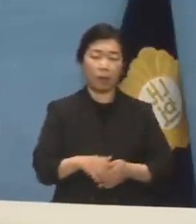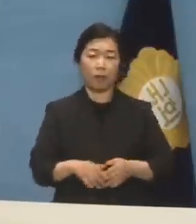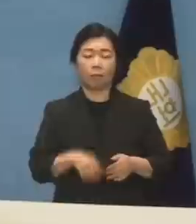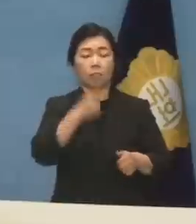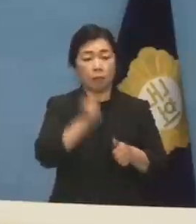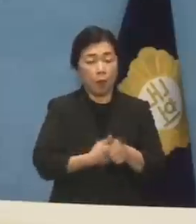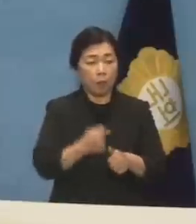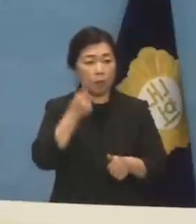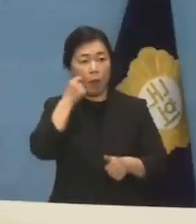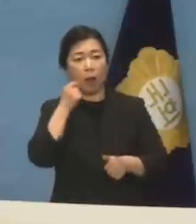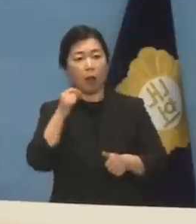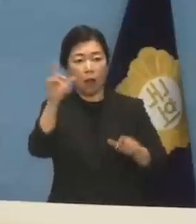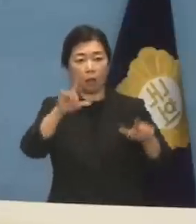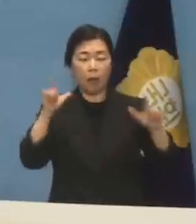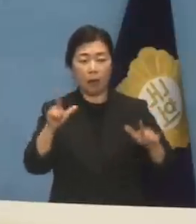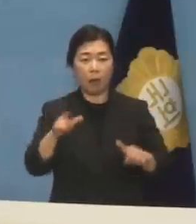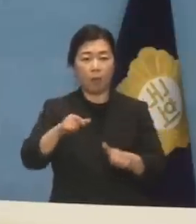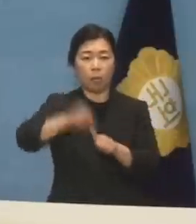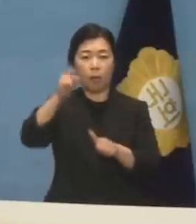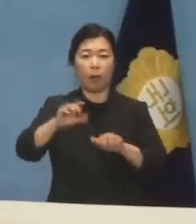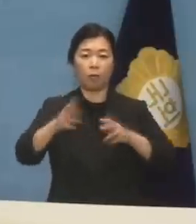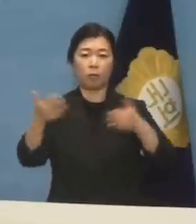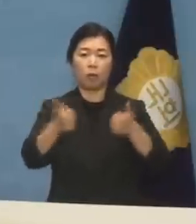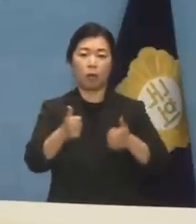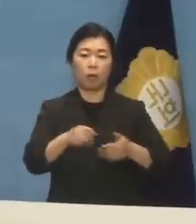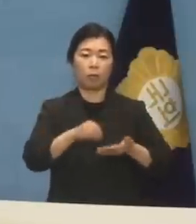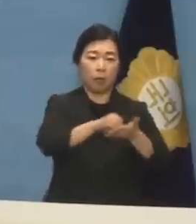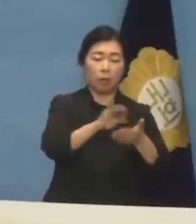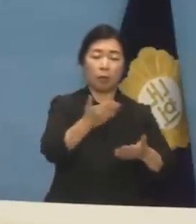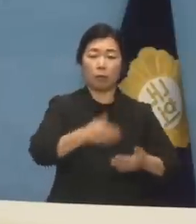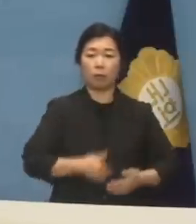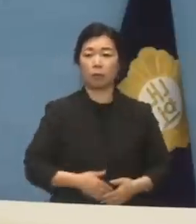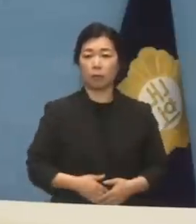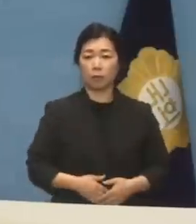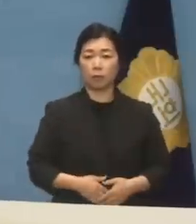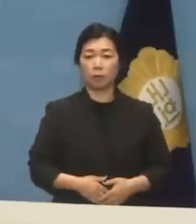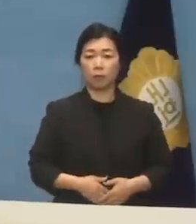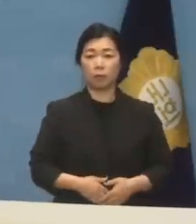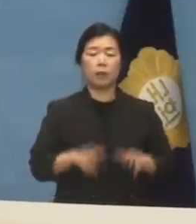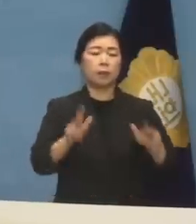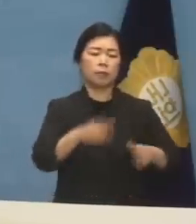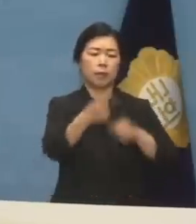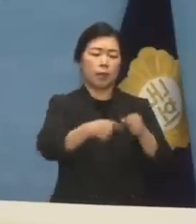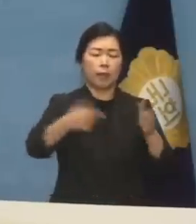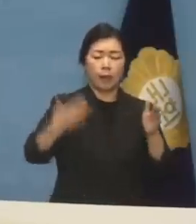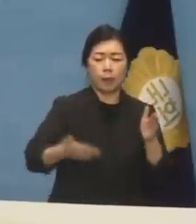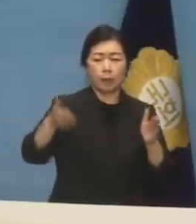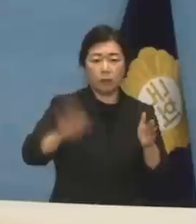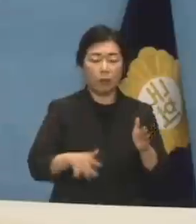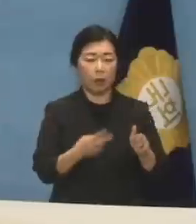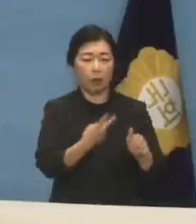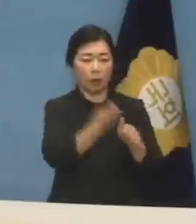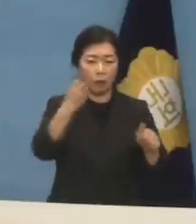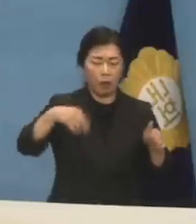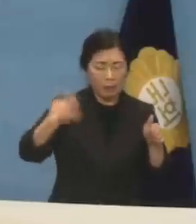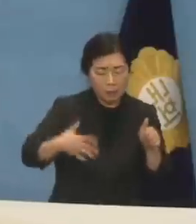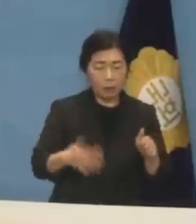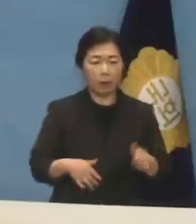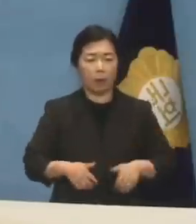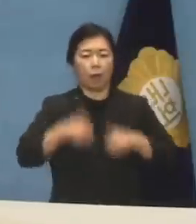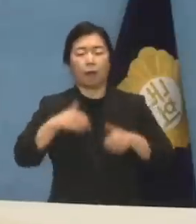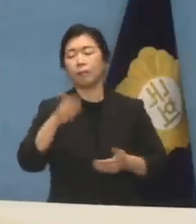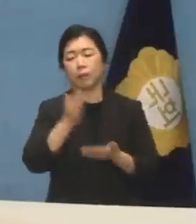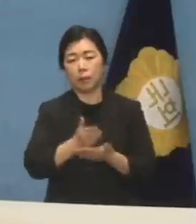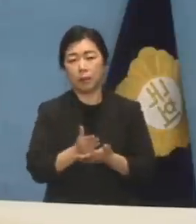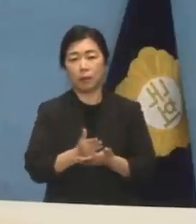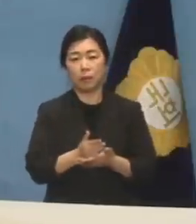생각합니다. 지금부터 지난 1년 동안은 아직 1년도 안 됐는데 어떻게 퇴진이냐 탄핵이냐라는 많은 반론이